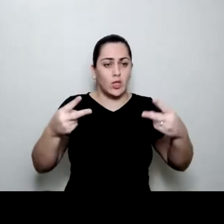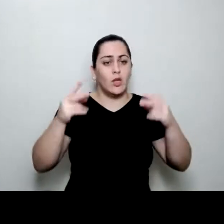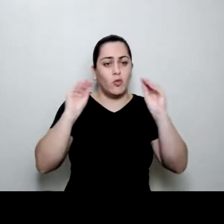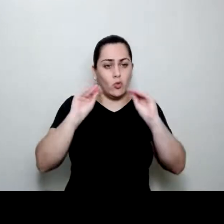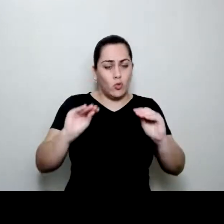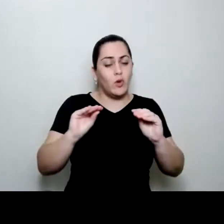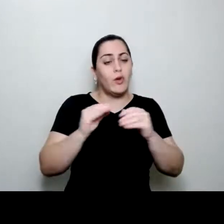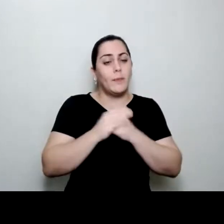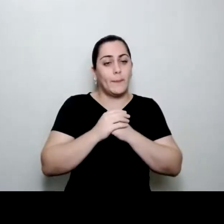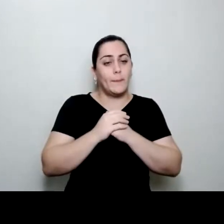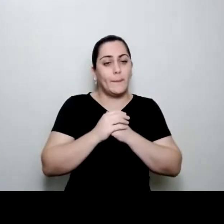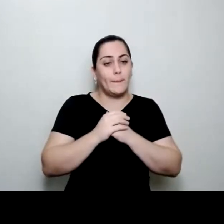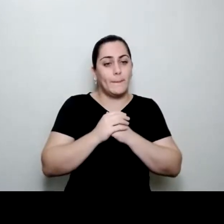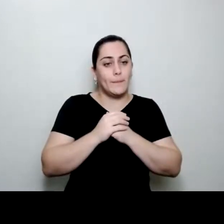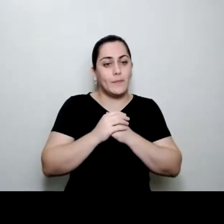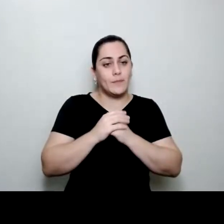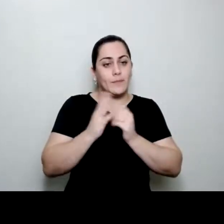passar